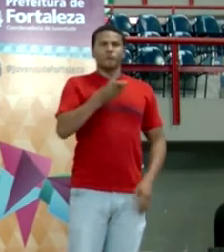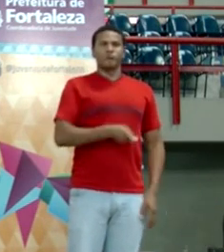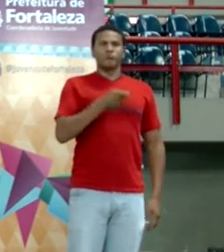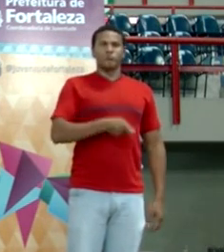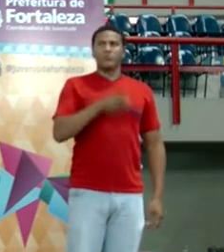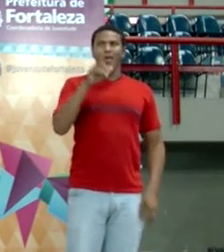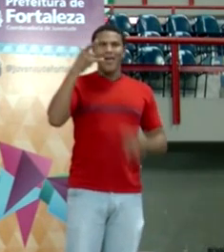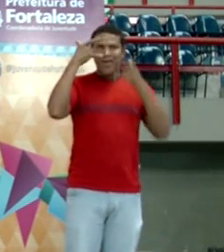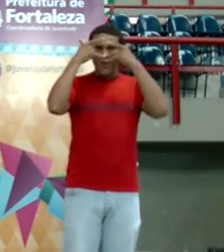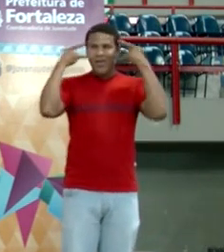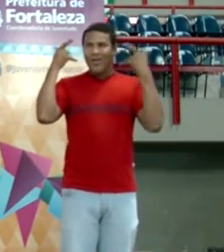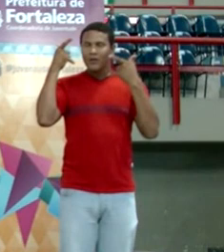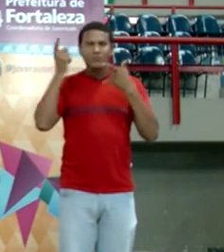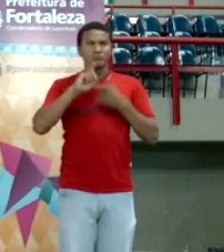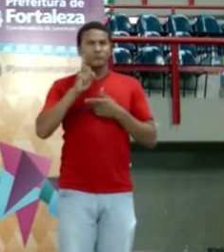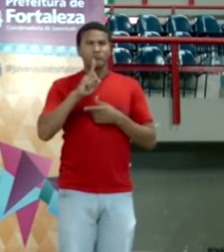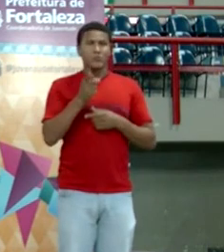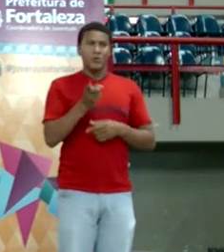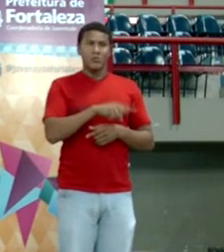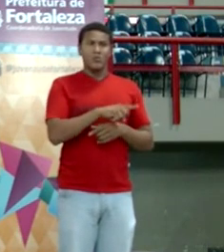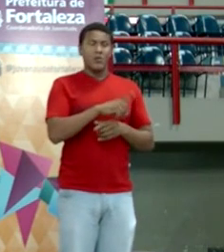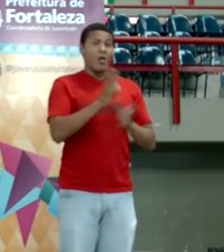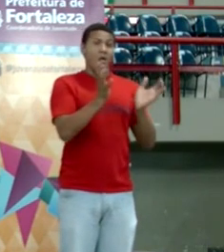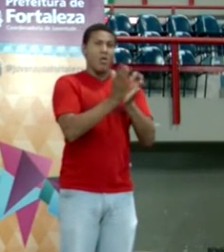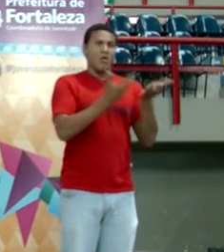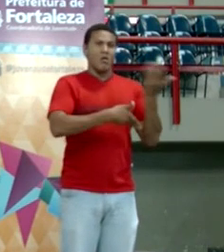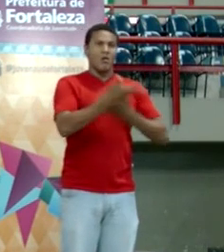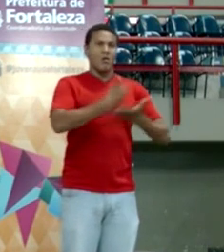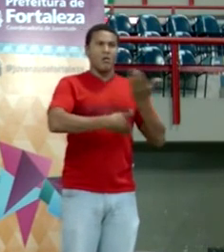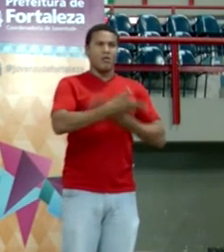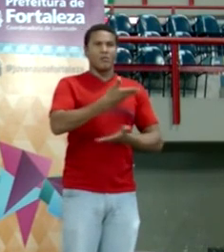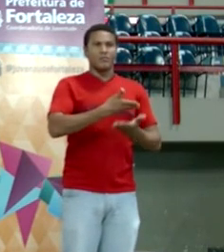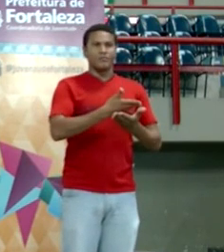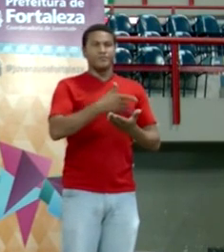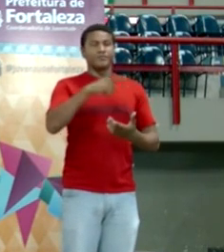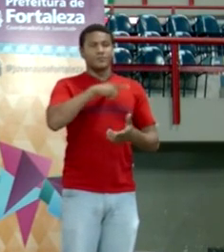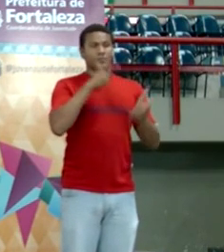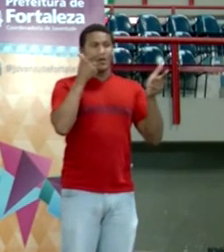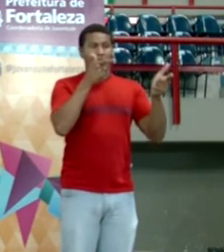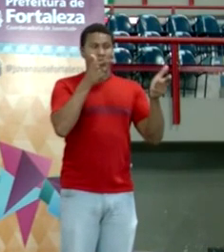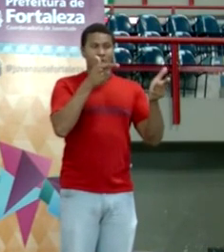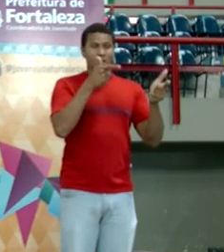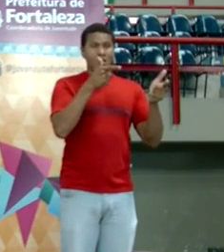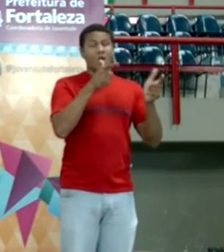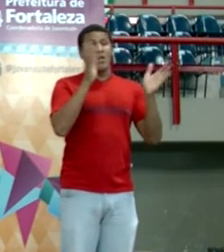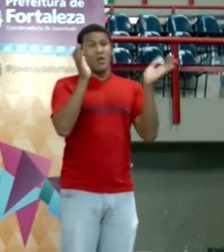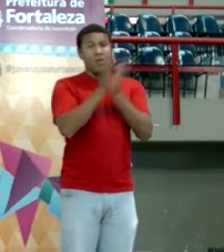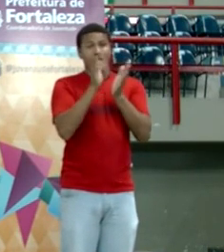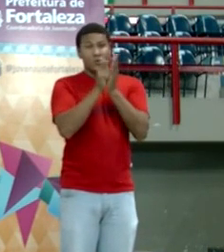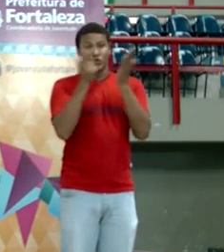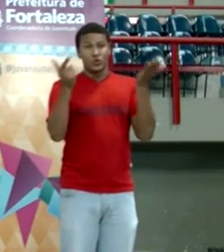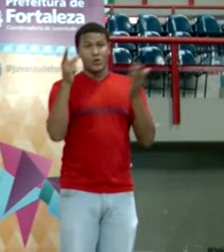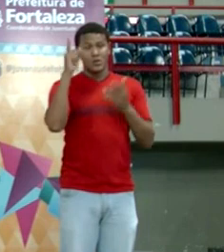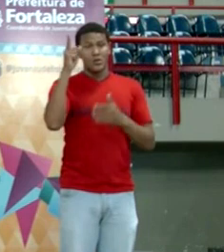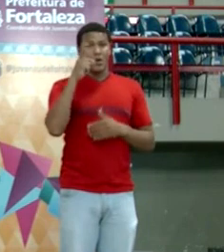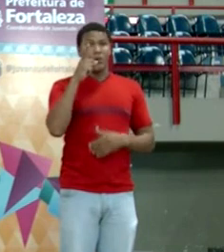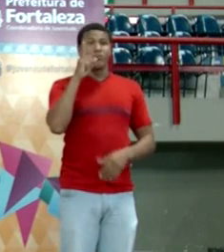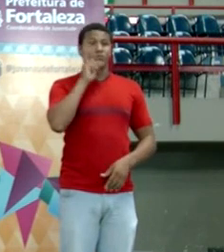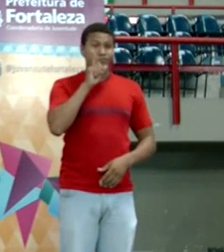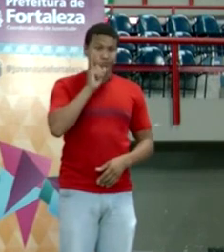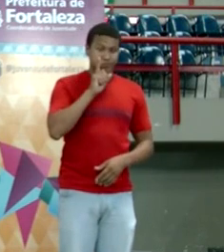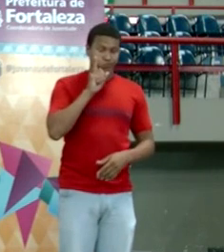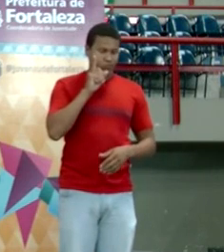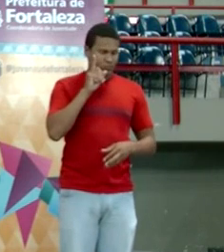aos capitalistas. Tem 2 erros no item A. O apelido é dado pela imprensa britânica e ela foi opositora